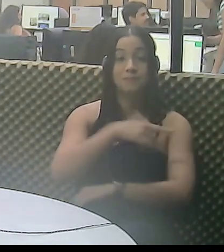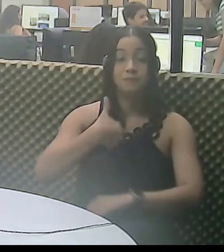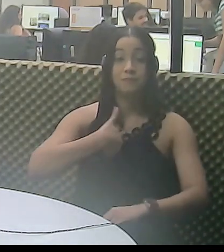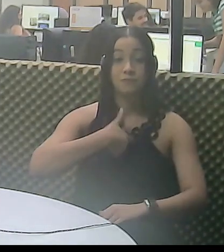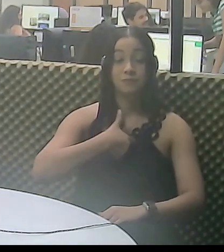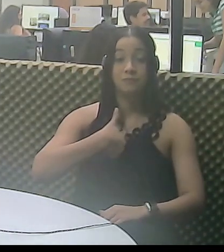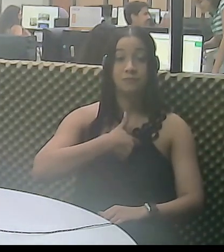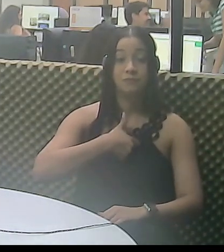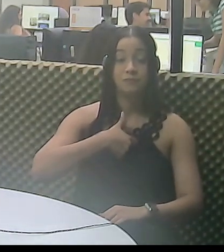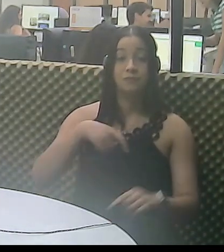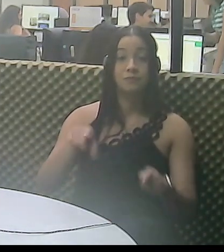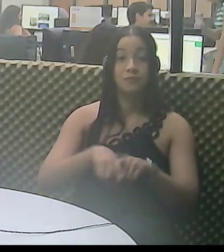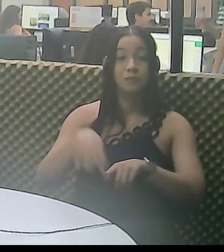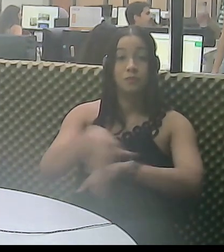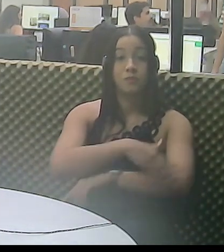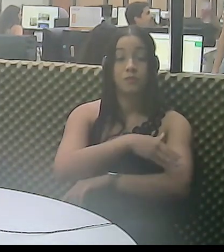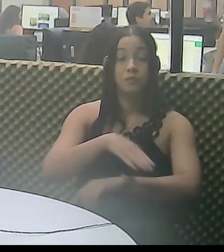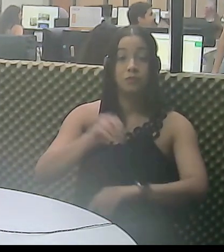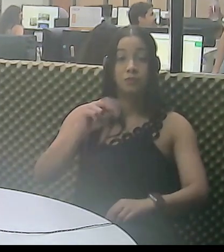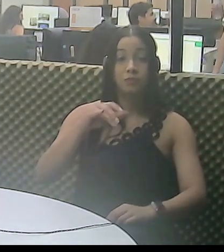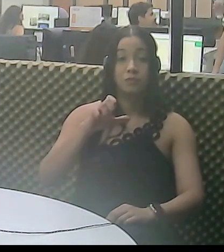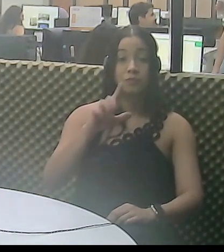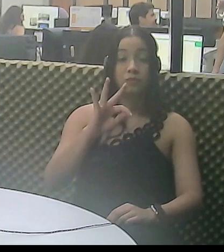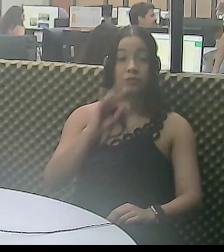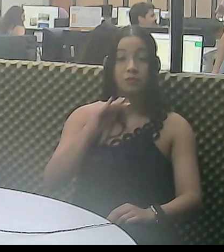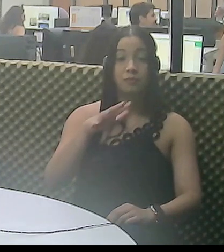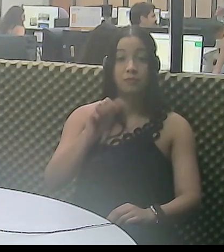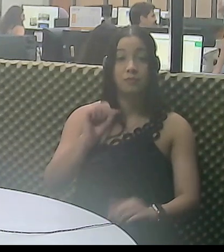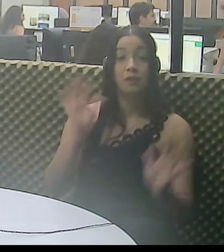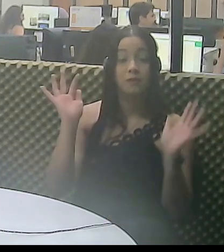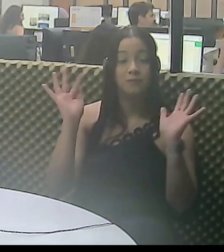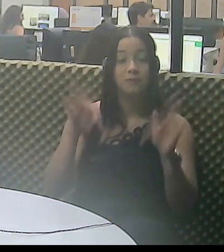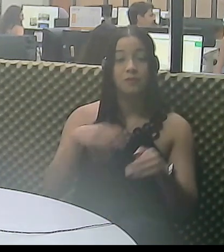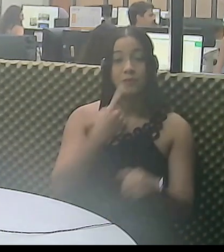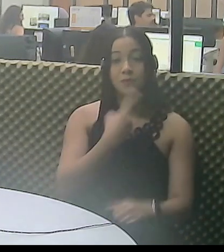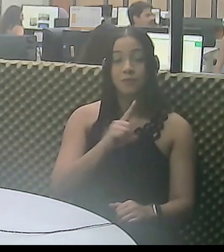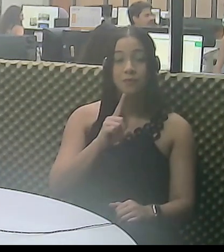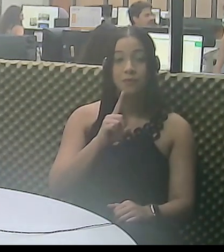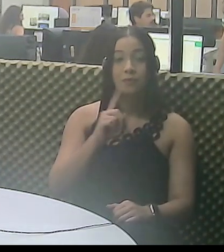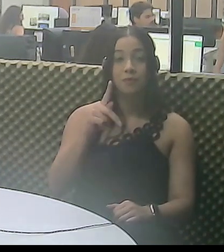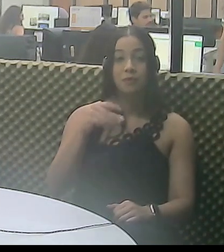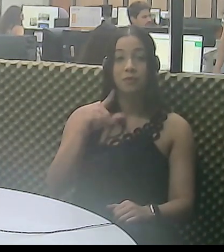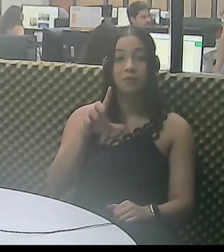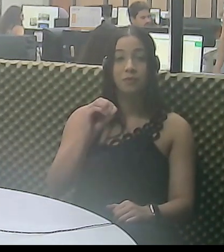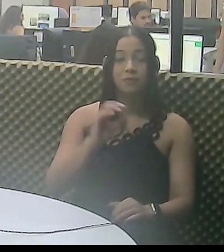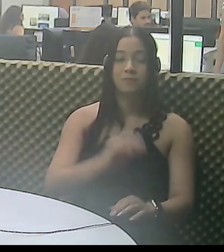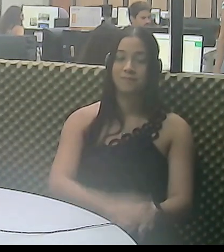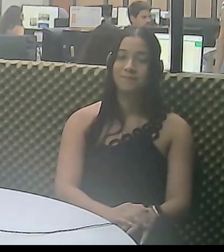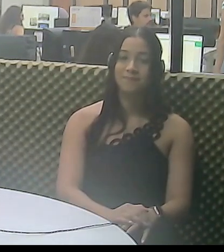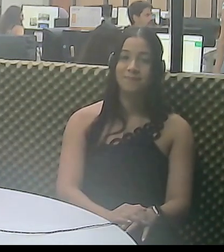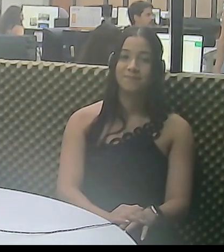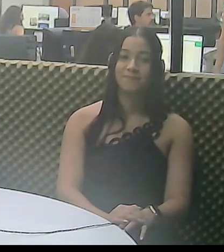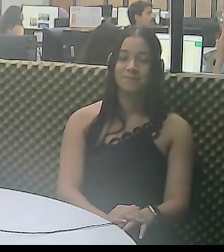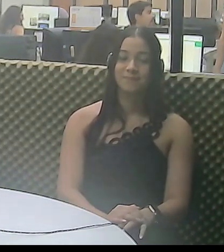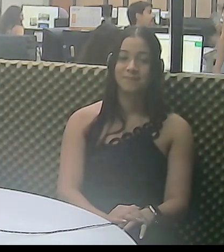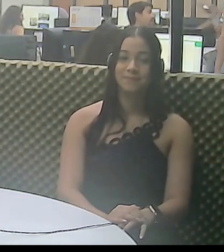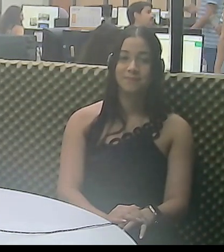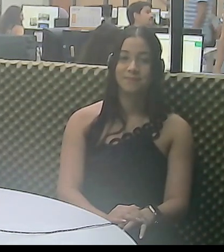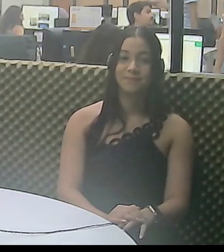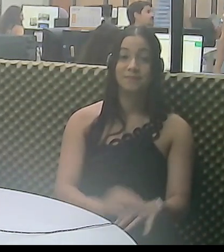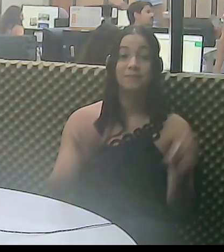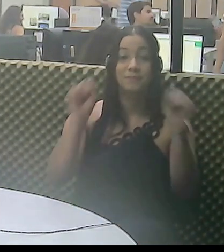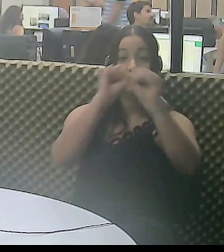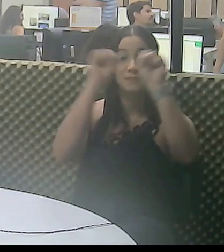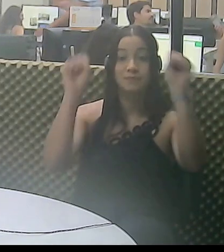Getúlio Vargas e na Rua Coronel Tobias Junqueira e, por fim, na Avenida Paulo Firmino. O